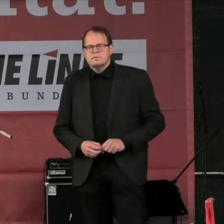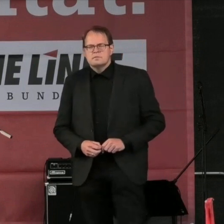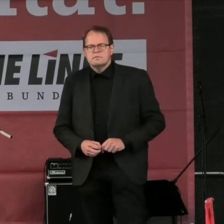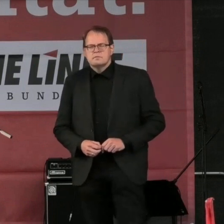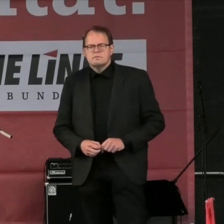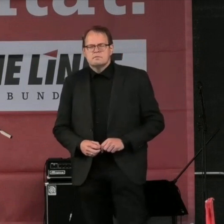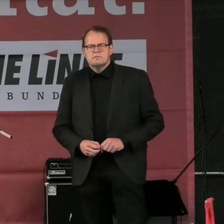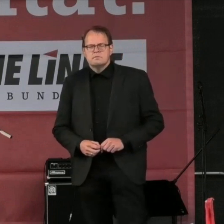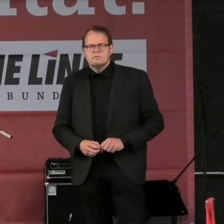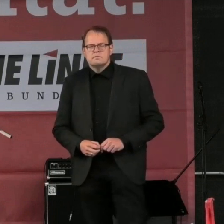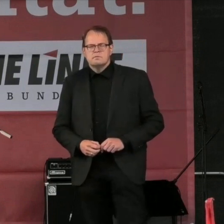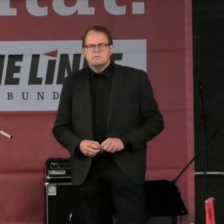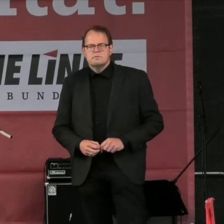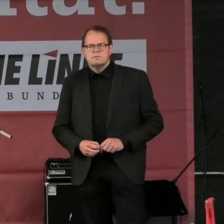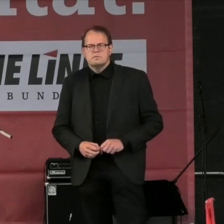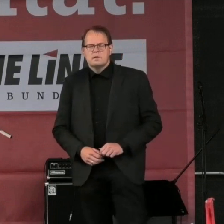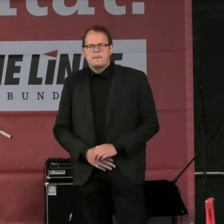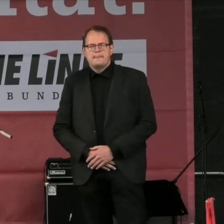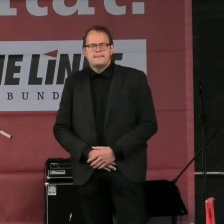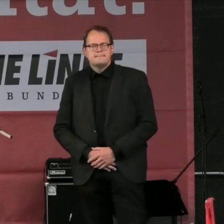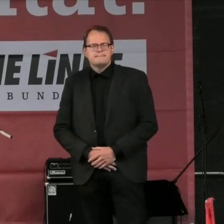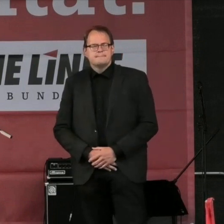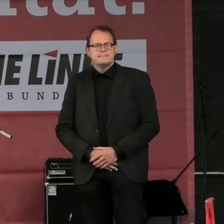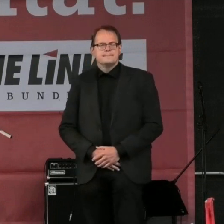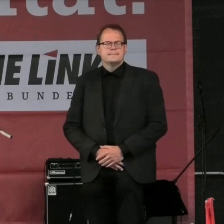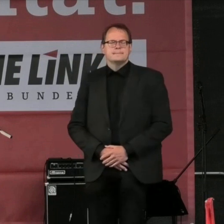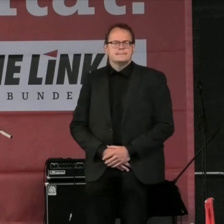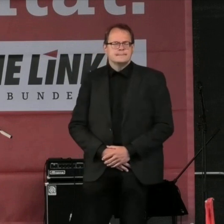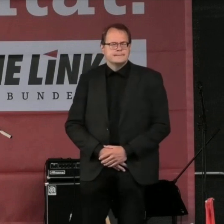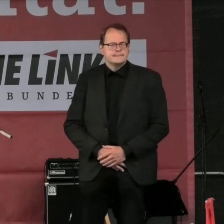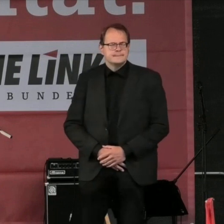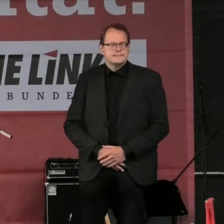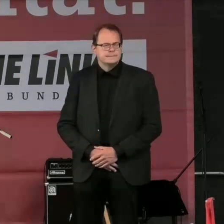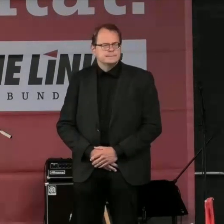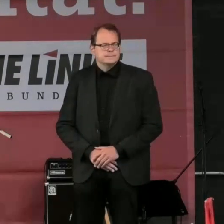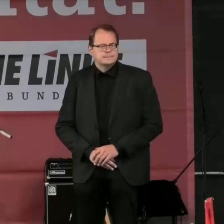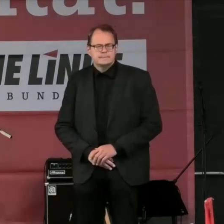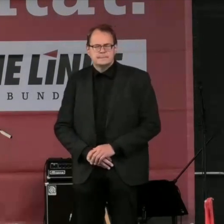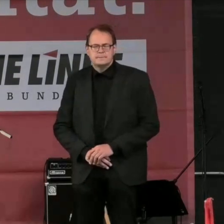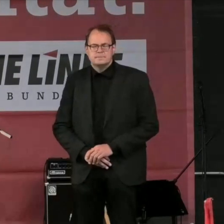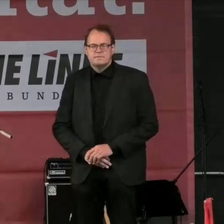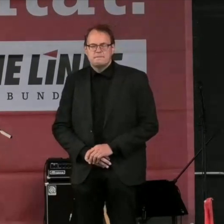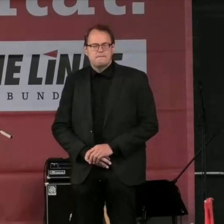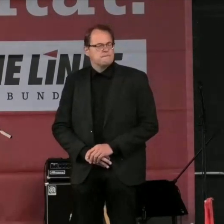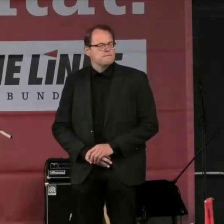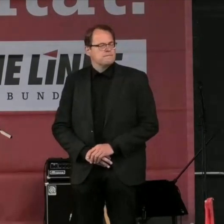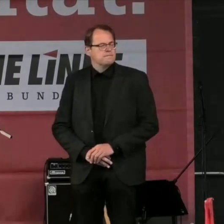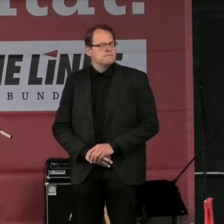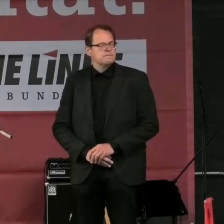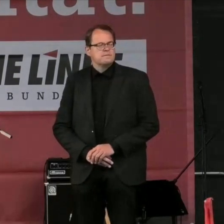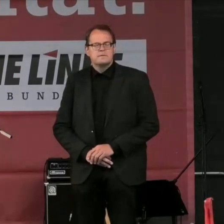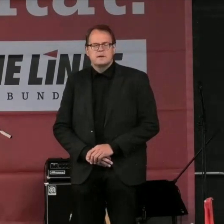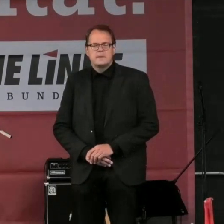alles gut fand was die sowjetunion macht und die sowjetische führung aber er hat einfach begriffen dass es ein